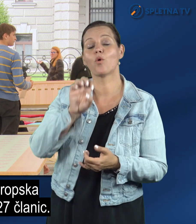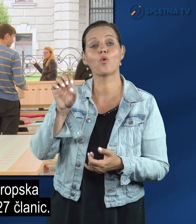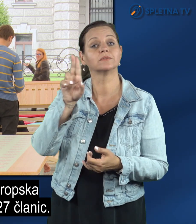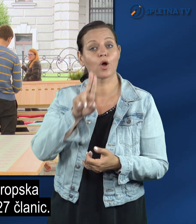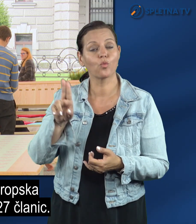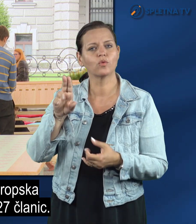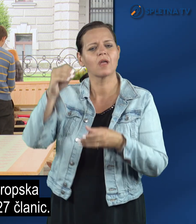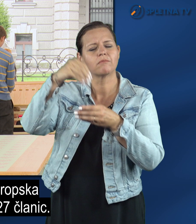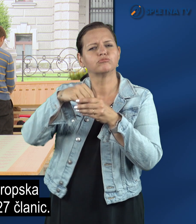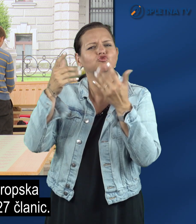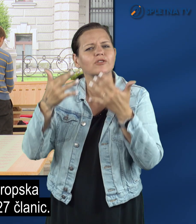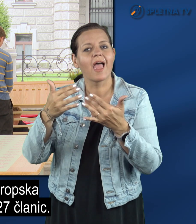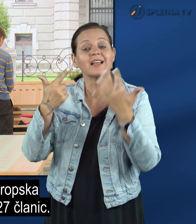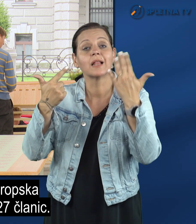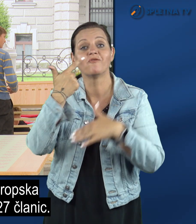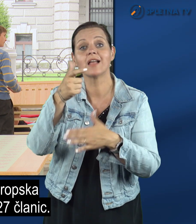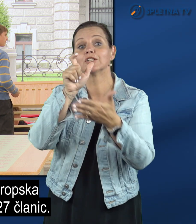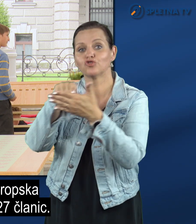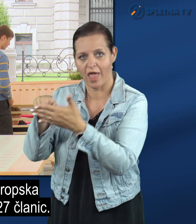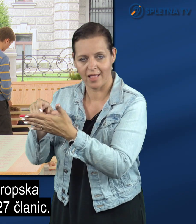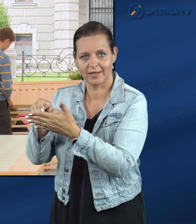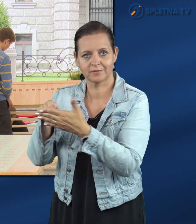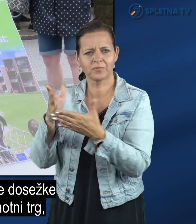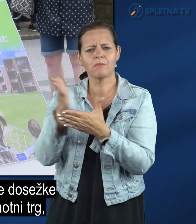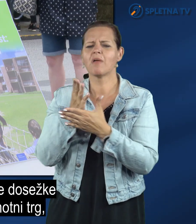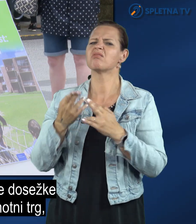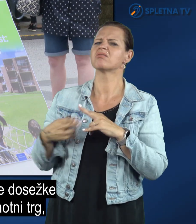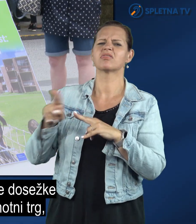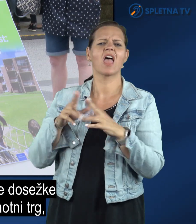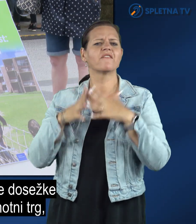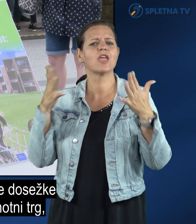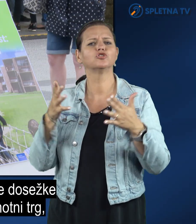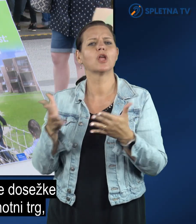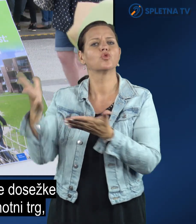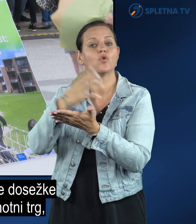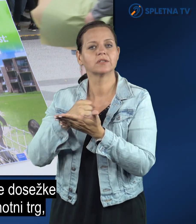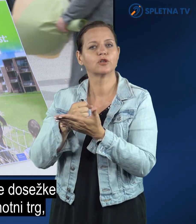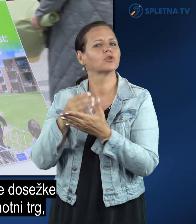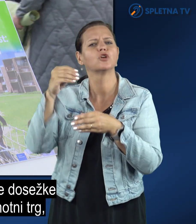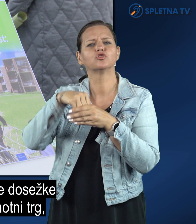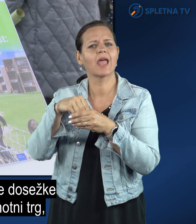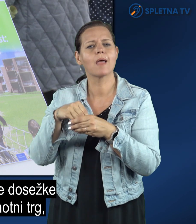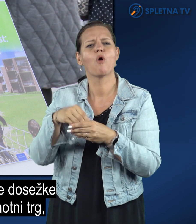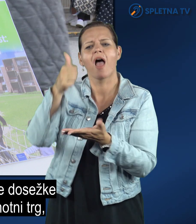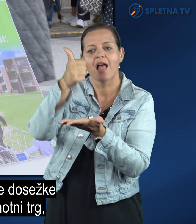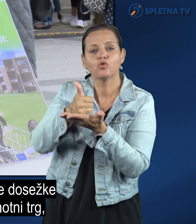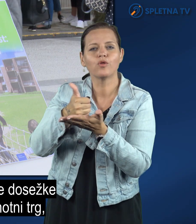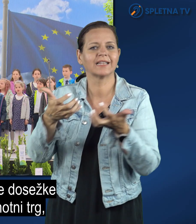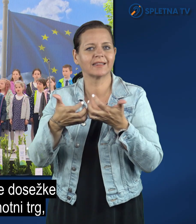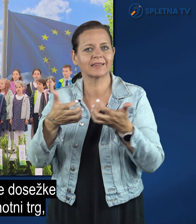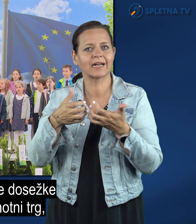Danes Evropska unija šteje 27 članic. Med največje dosežke štejemo enotni